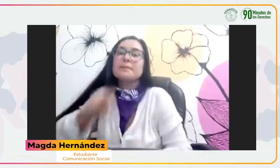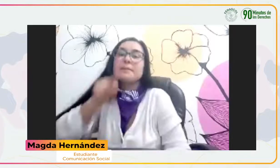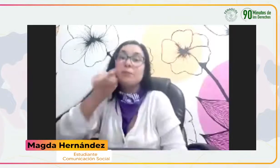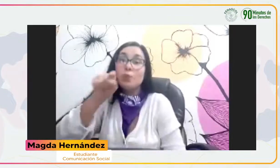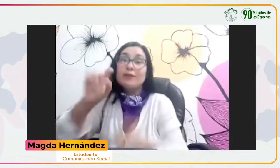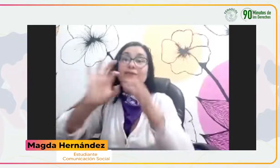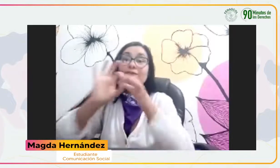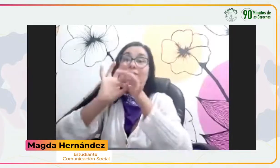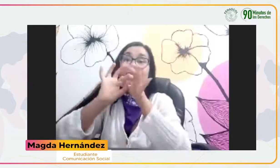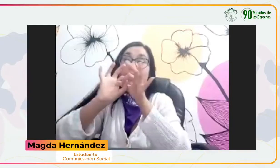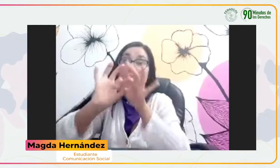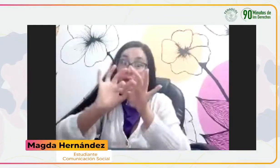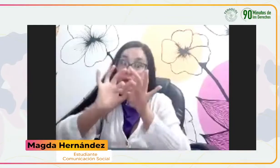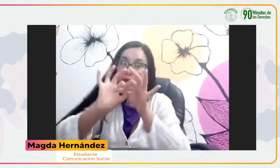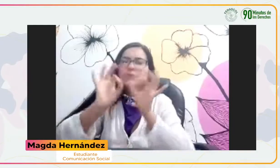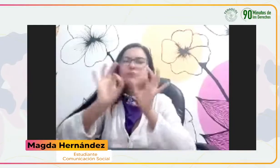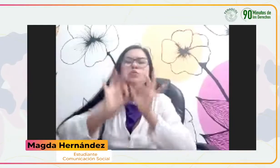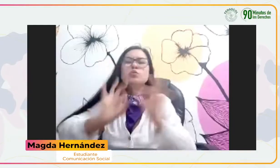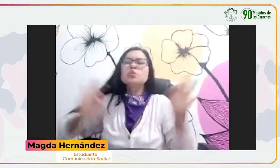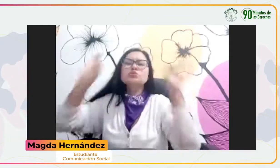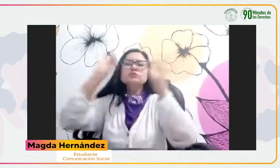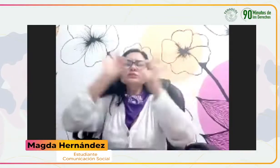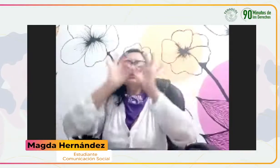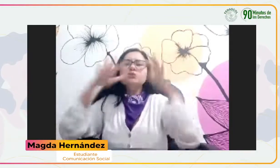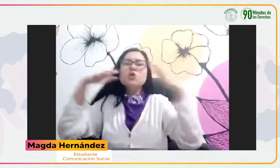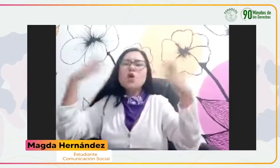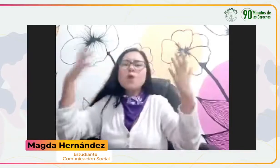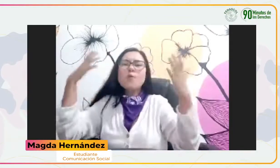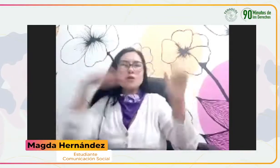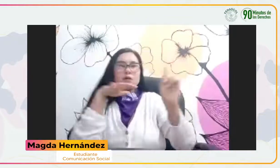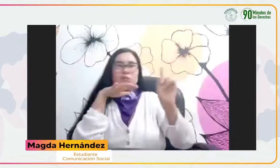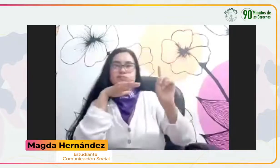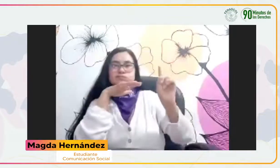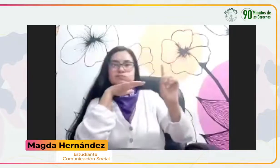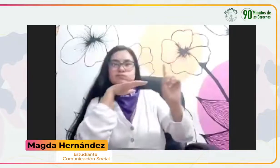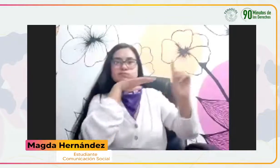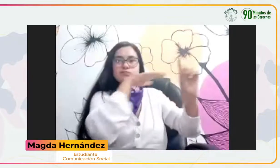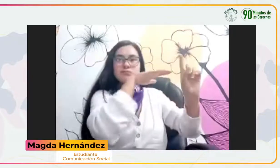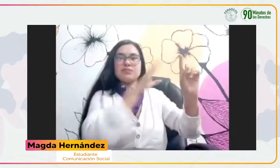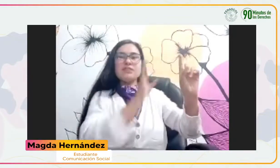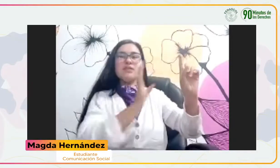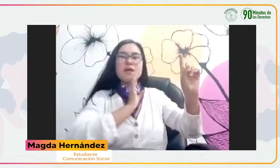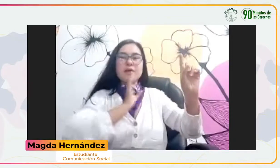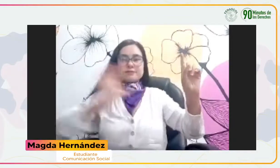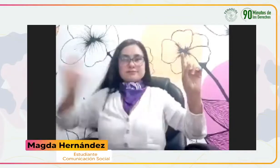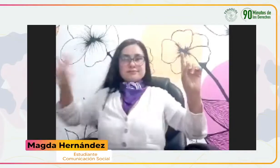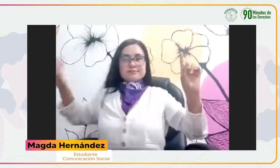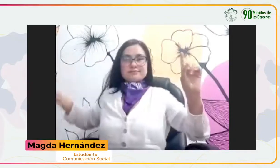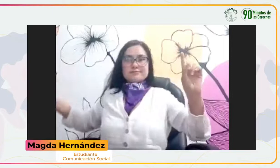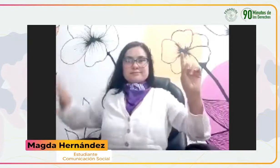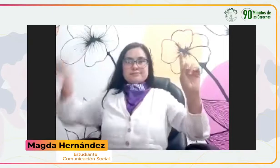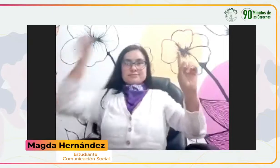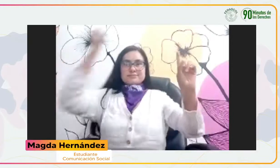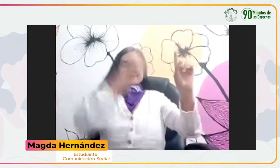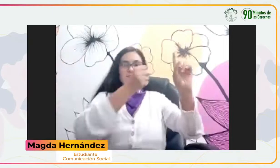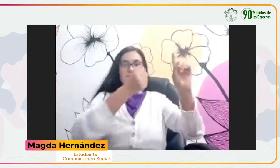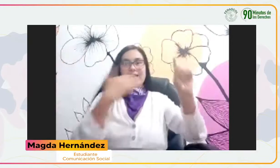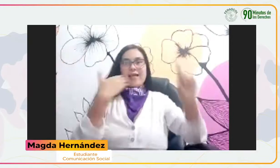de espacios, y por eso nosotras que queremos generar esta incidencia política lo podamos hacer de la